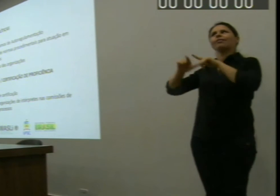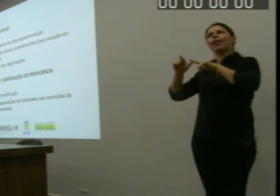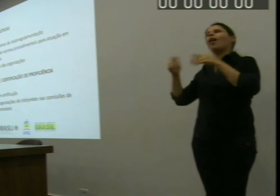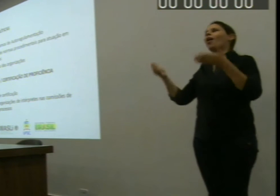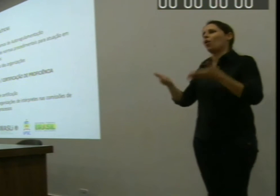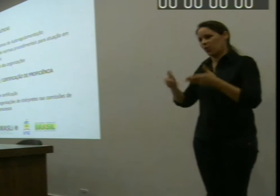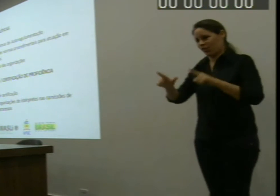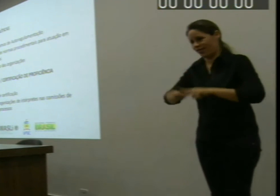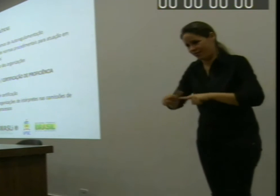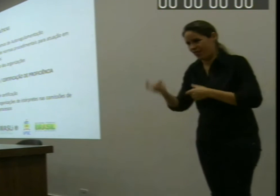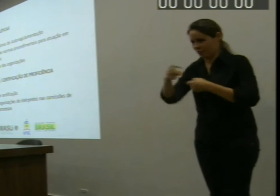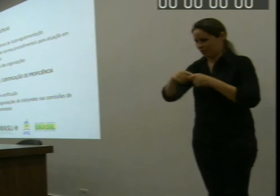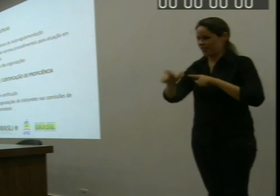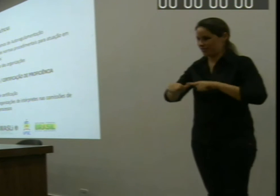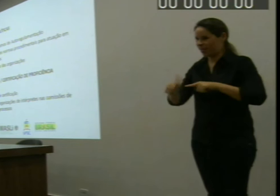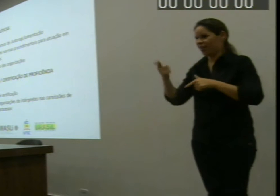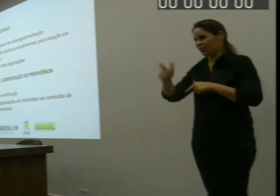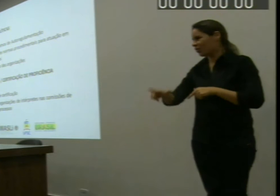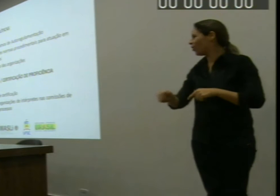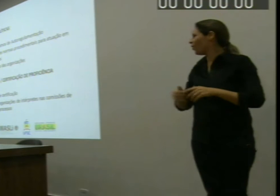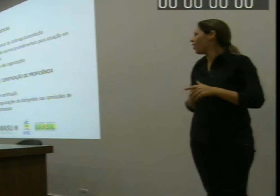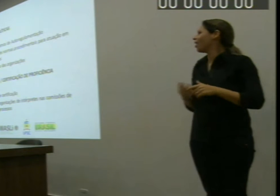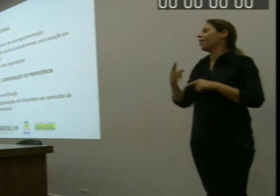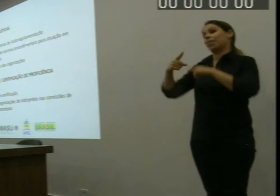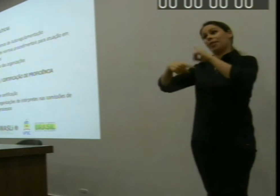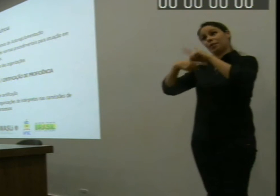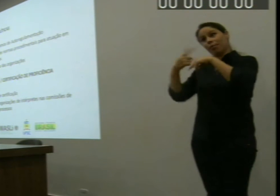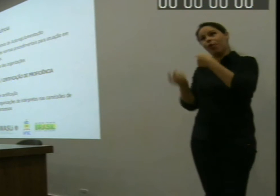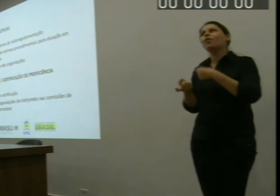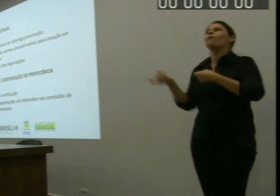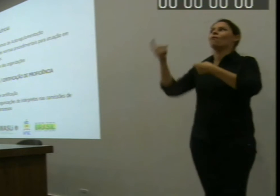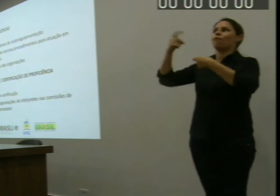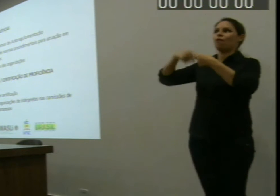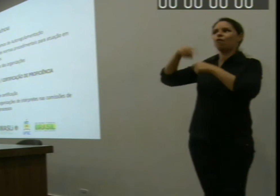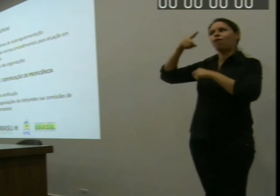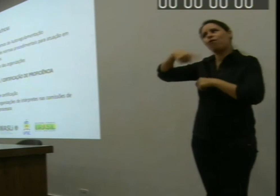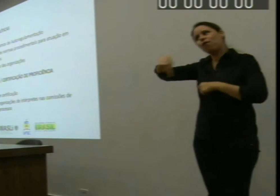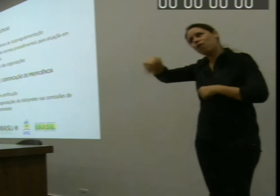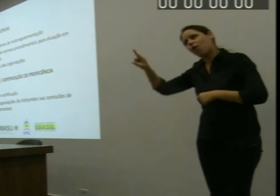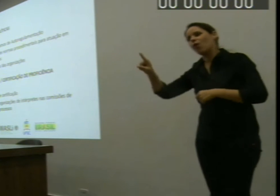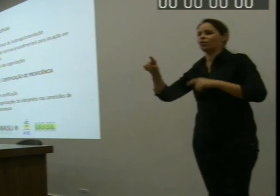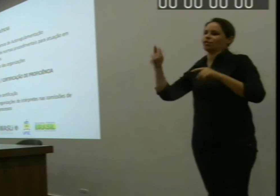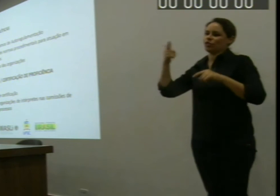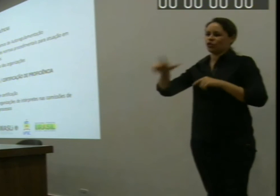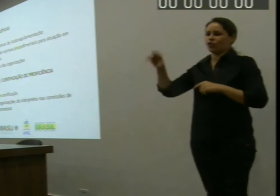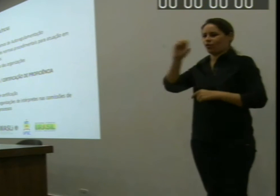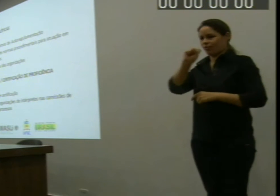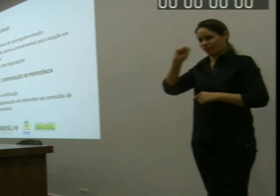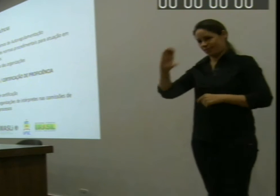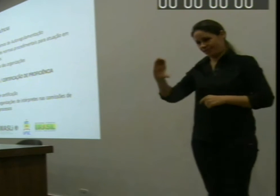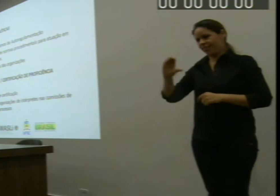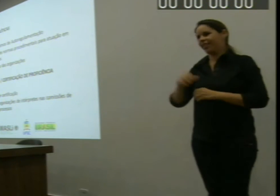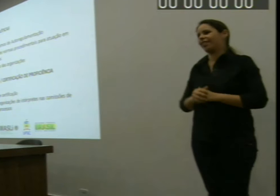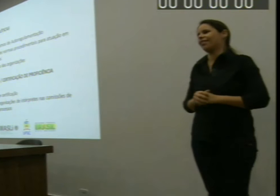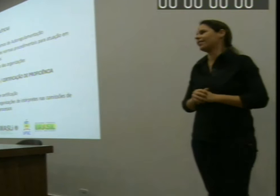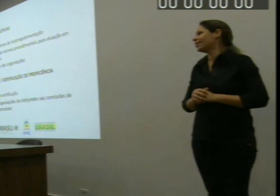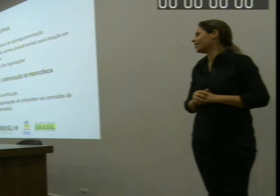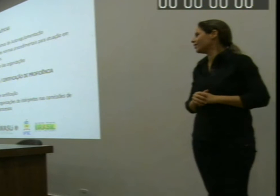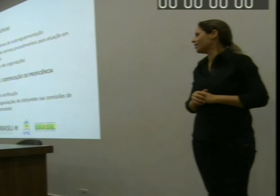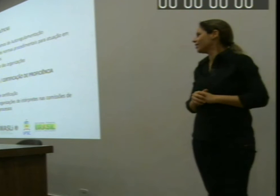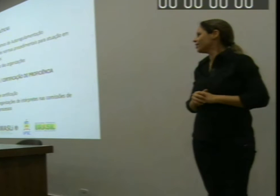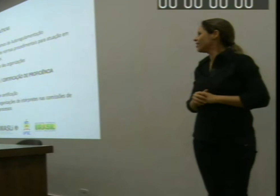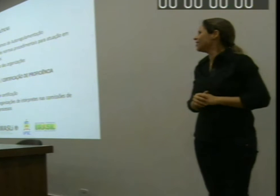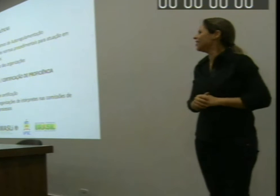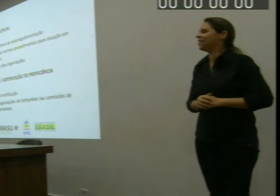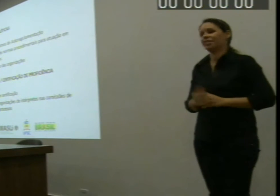trabalhando mas vou voltar para lá depois de novo né para Santa Catarina em breve não sei se tão breve assim